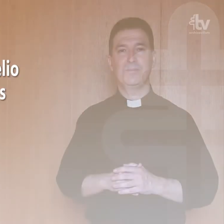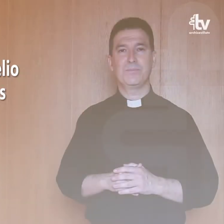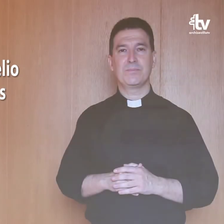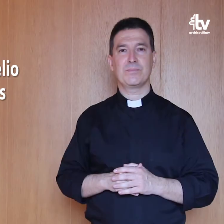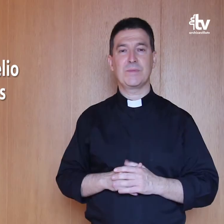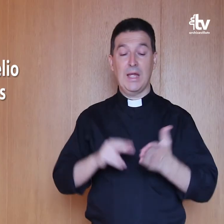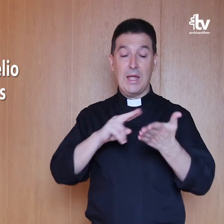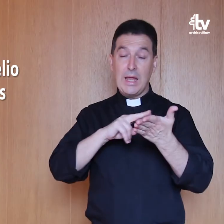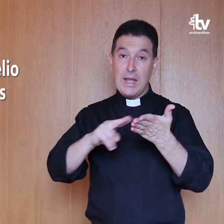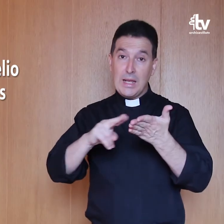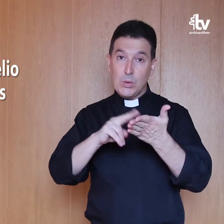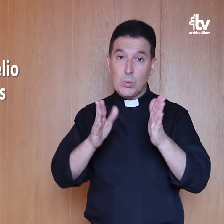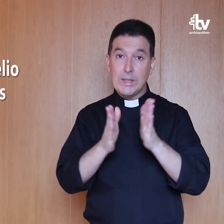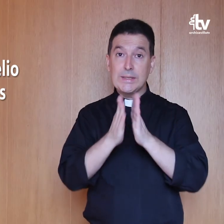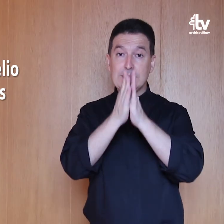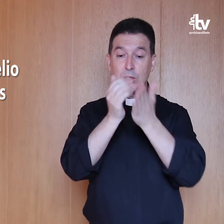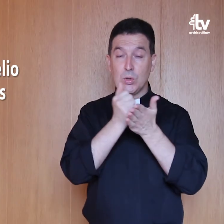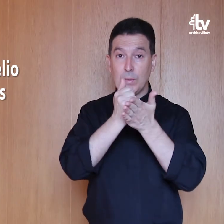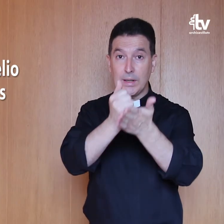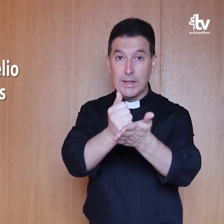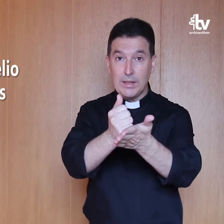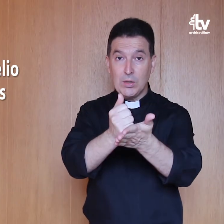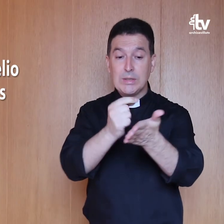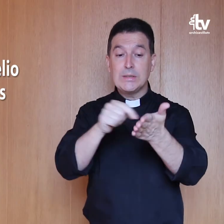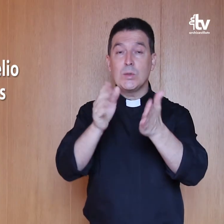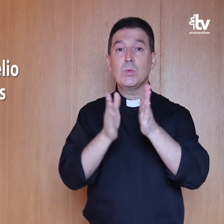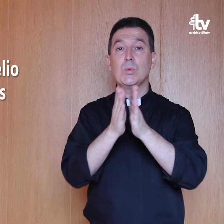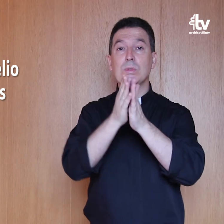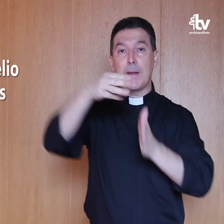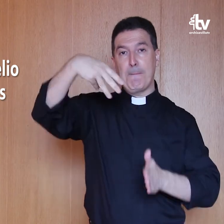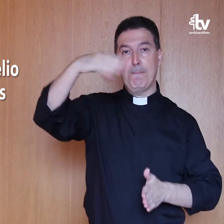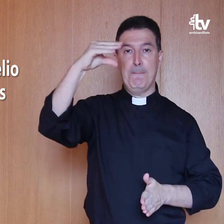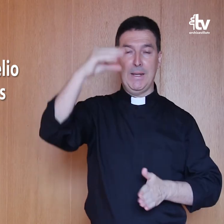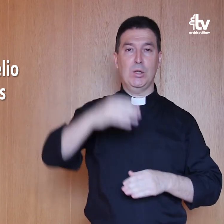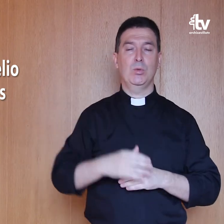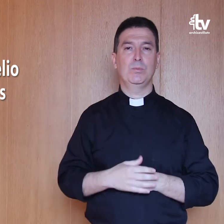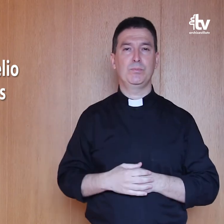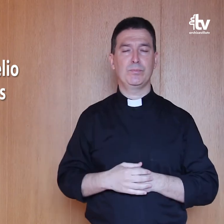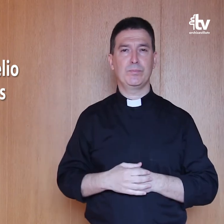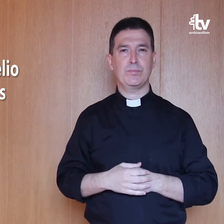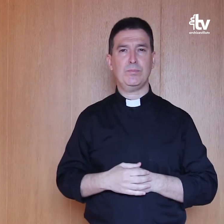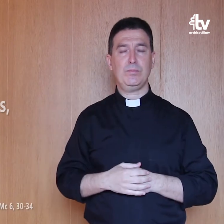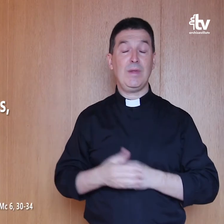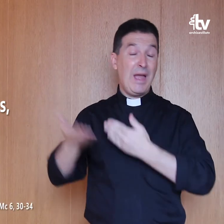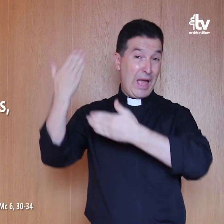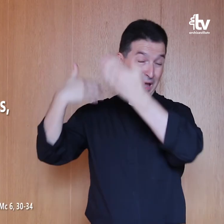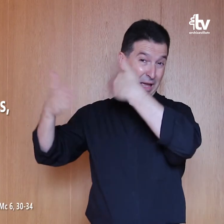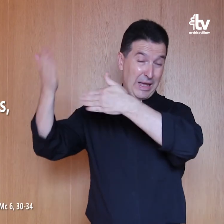La lectura del Santo Evangelio según San Marcos En aquel